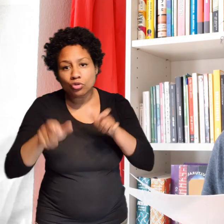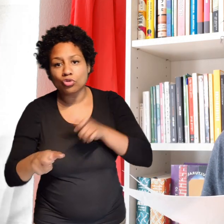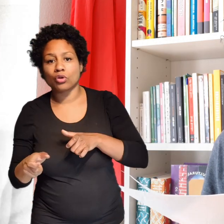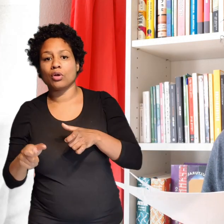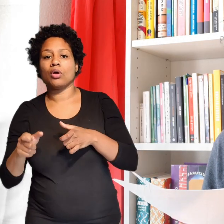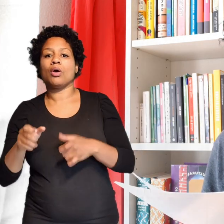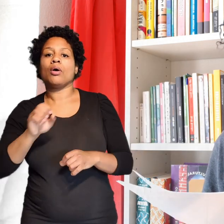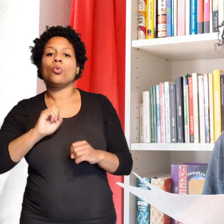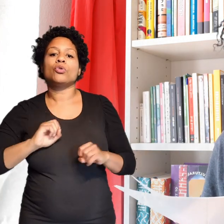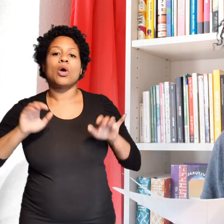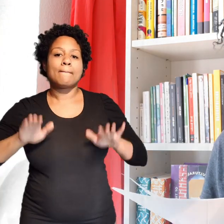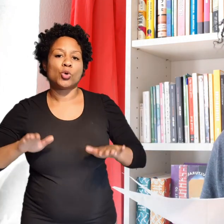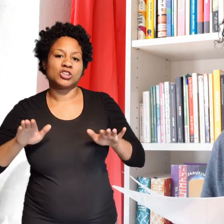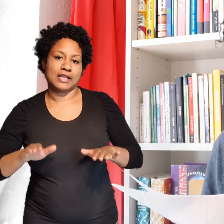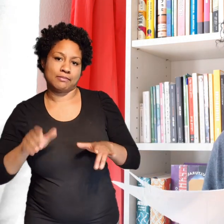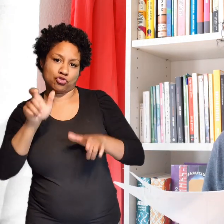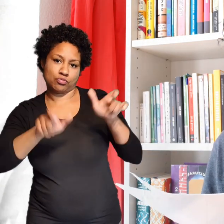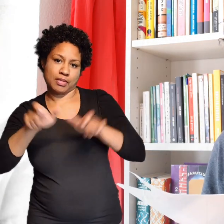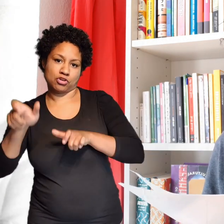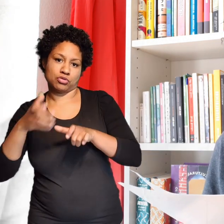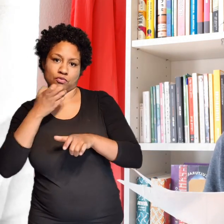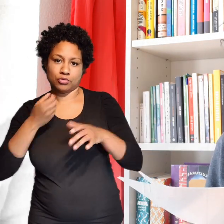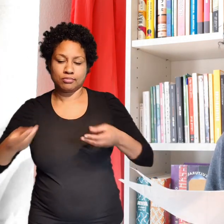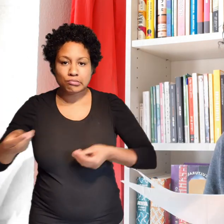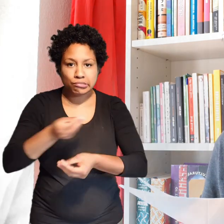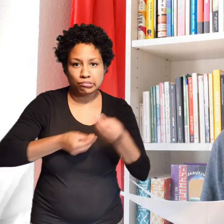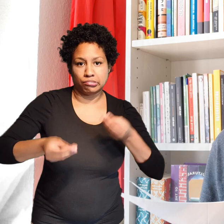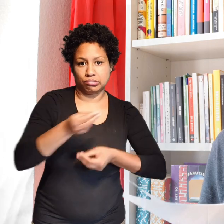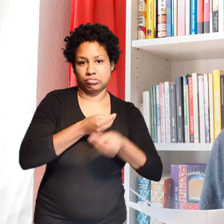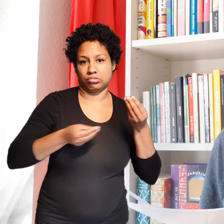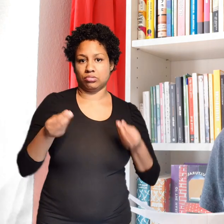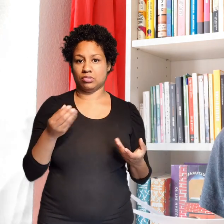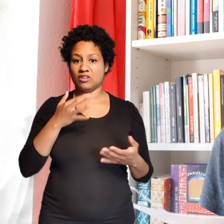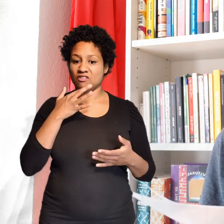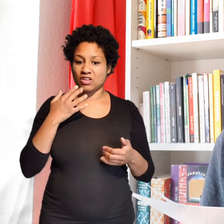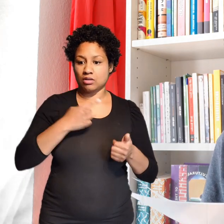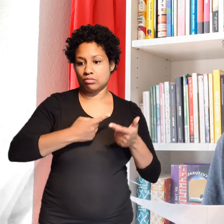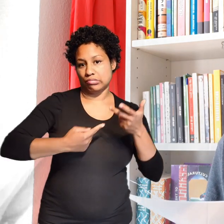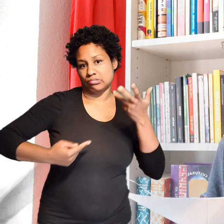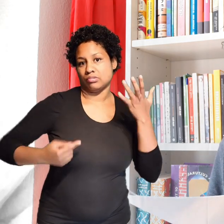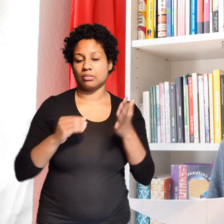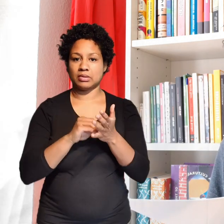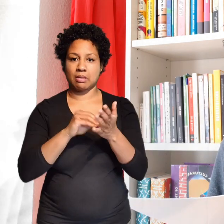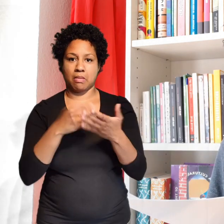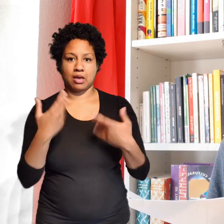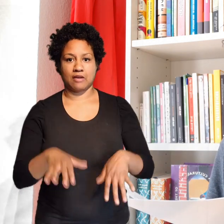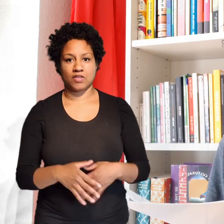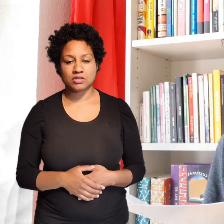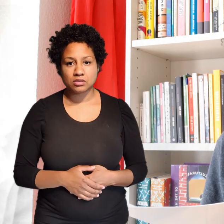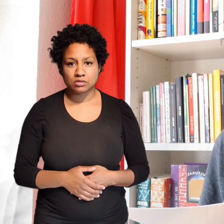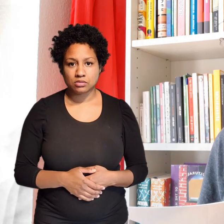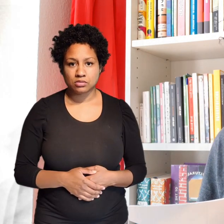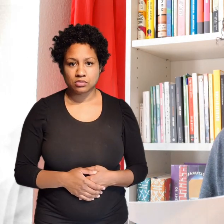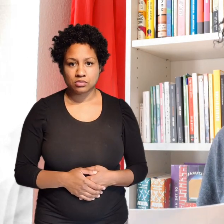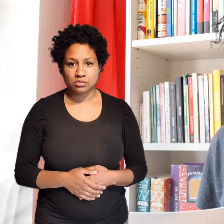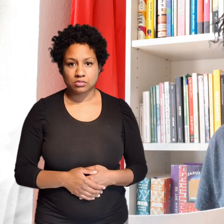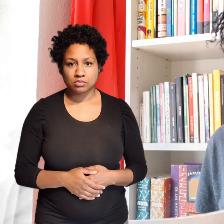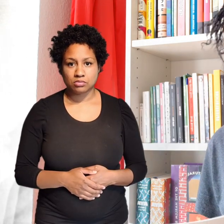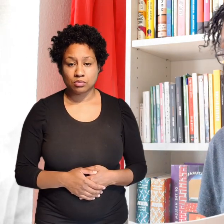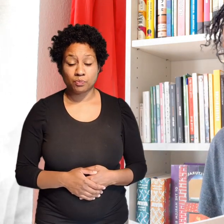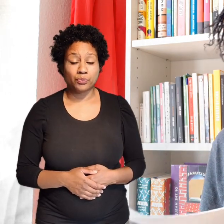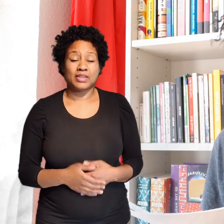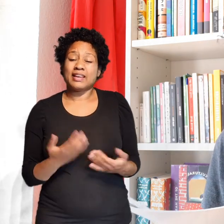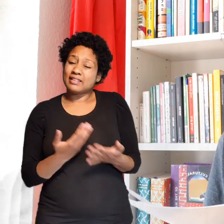Menschen, von Sintesa, Romja und weiteren Menschen of Color in Deutschland. Ich frage